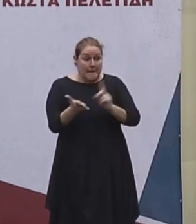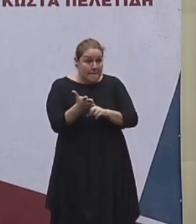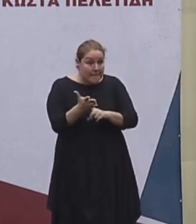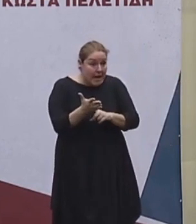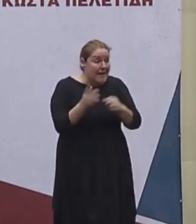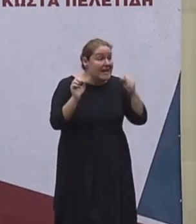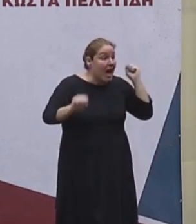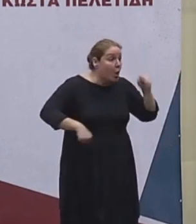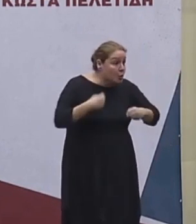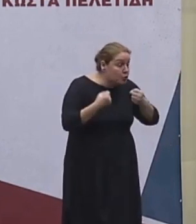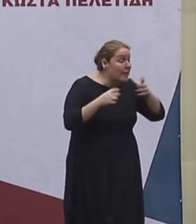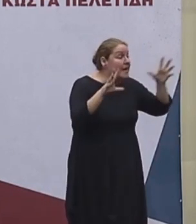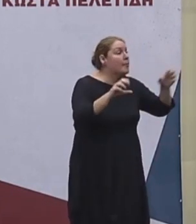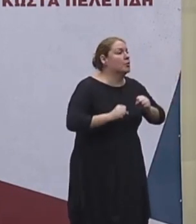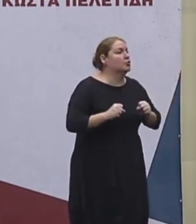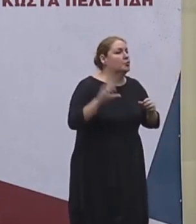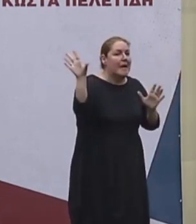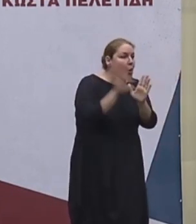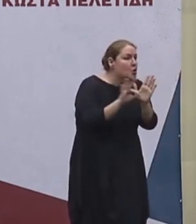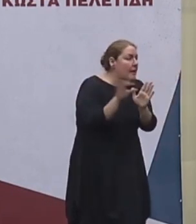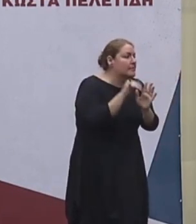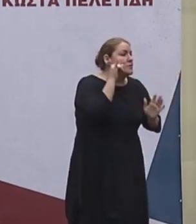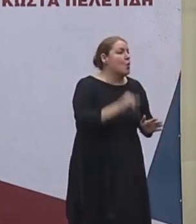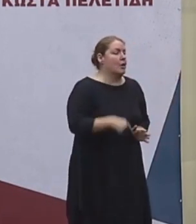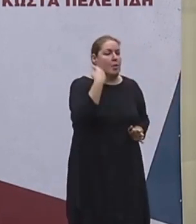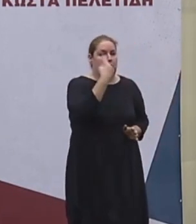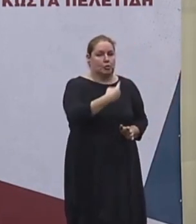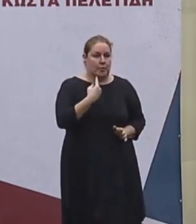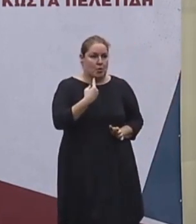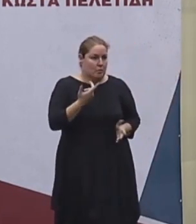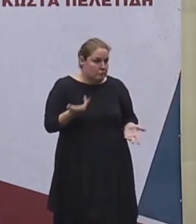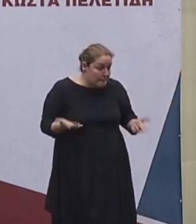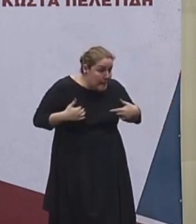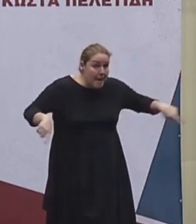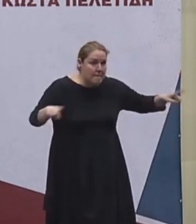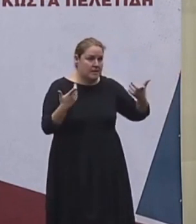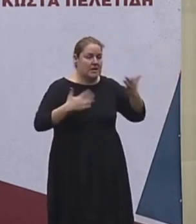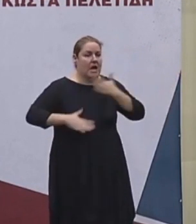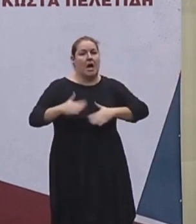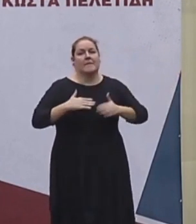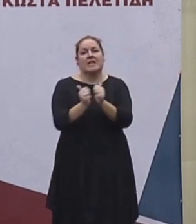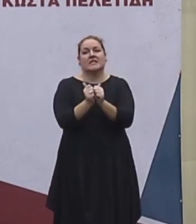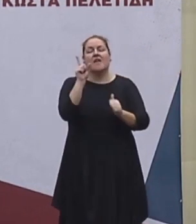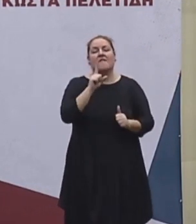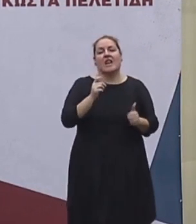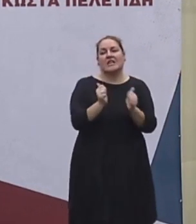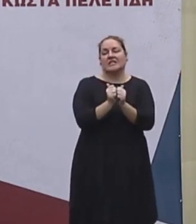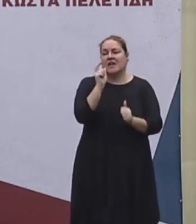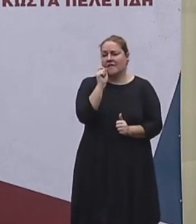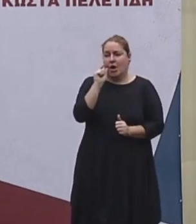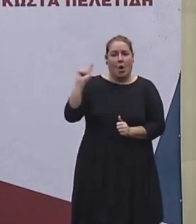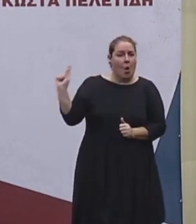πρέπει να το αγωνιστούμε για να το πραγματοποιήσουμε. Αγαπητές φίλες και φίλοι, όλα αυτά τα πρωτοφανή στο Δήμο